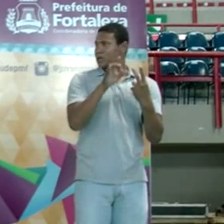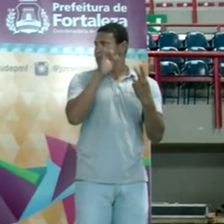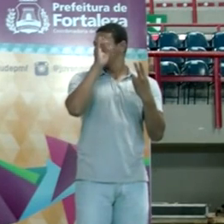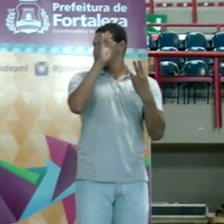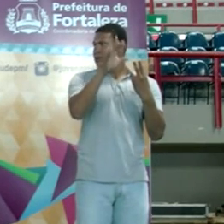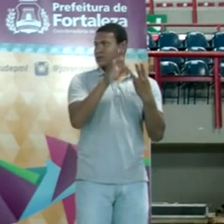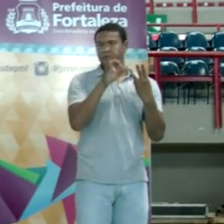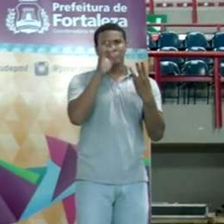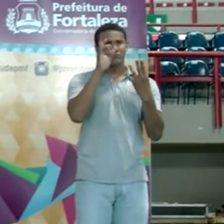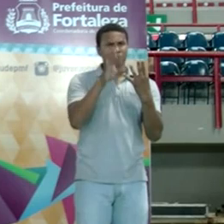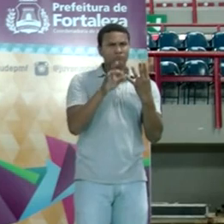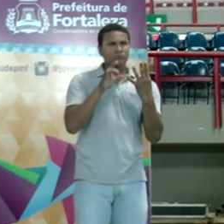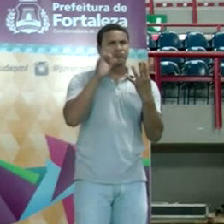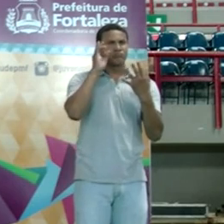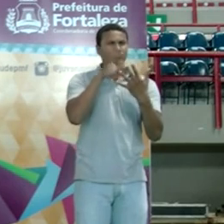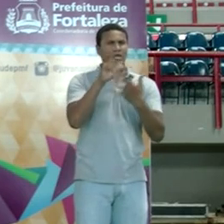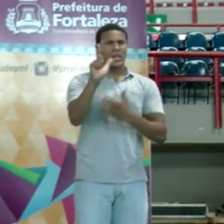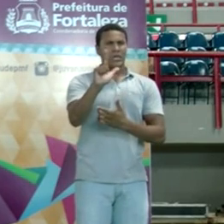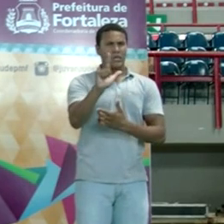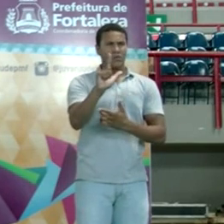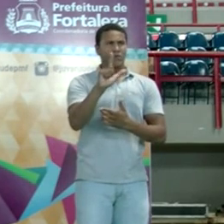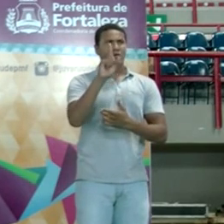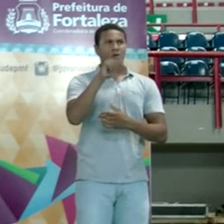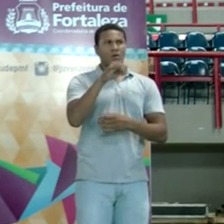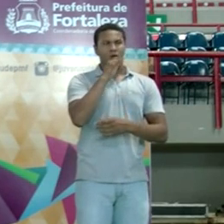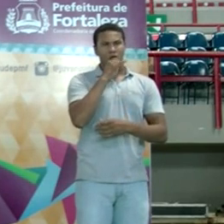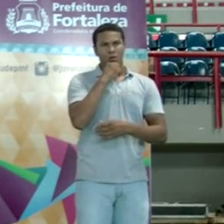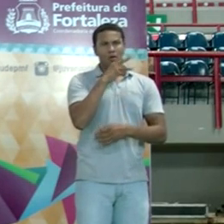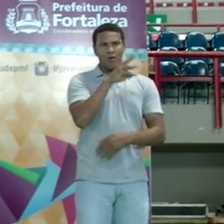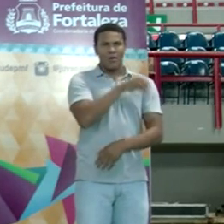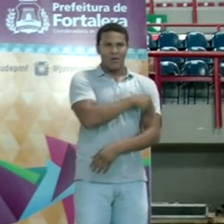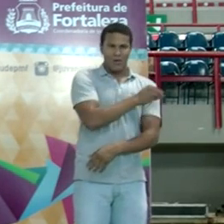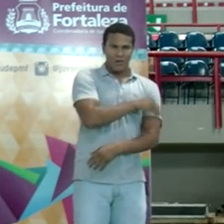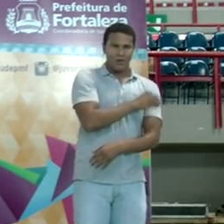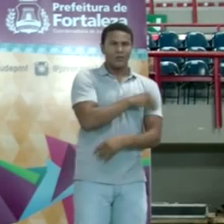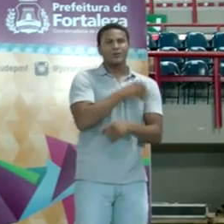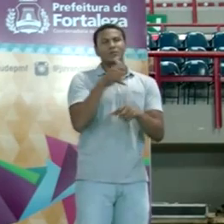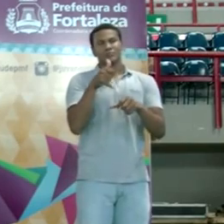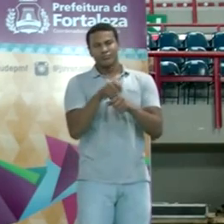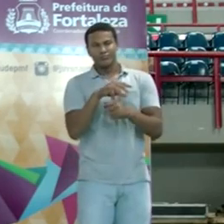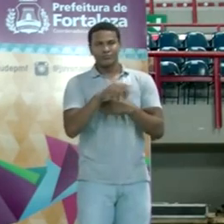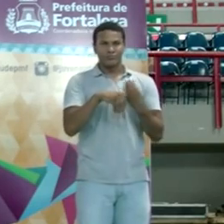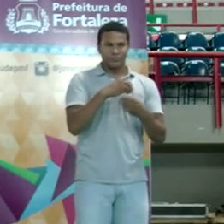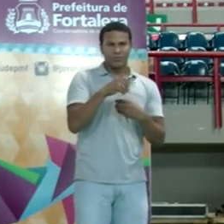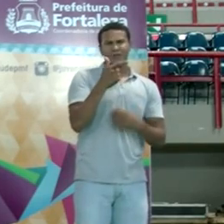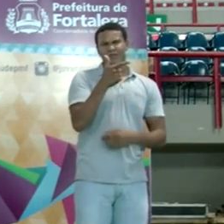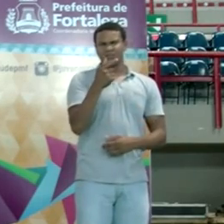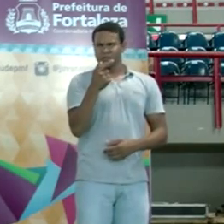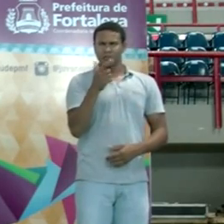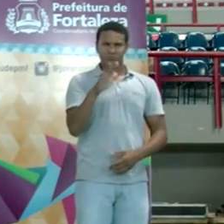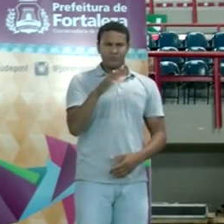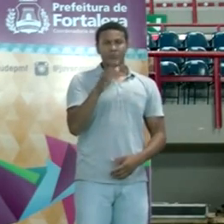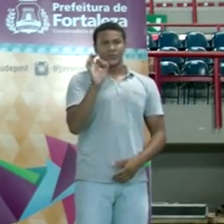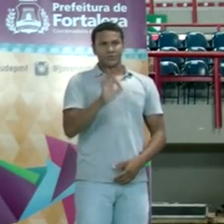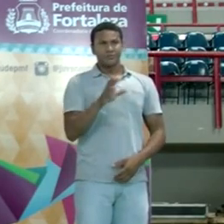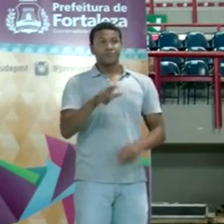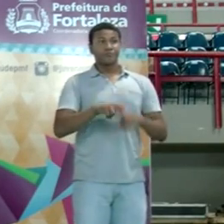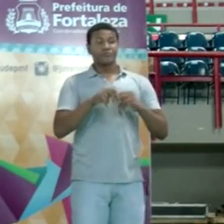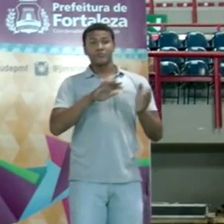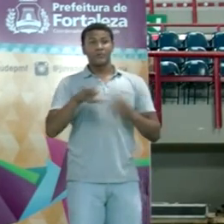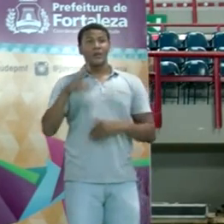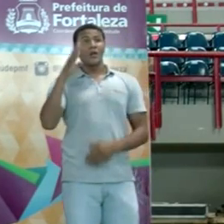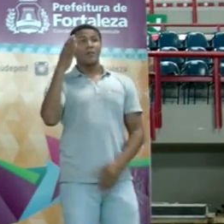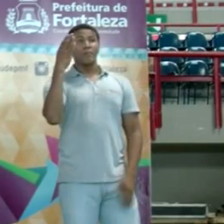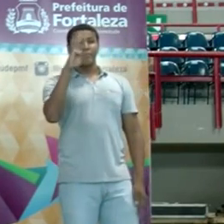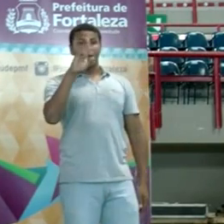daquele litro é álcool combustível nele. Certo? Com uma coisa mais ou menos desse jeito, 27%. E o biodiesel? O